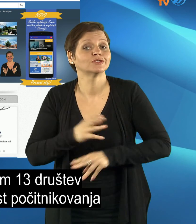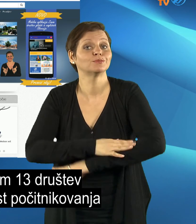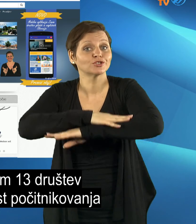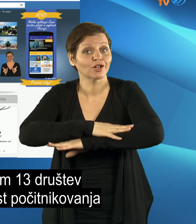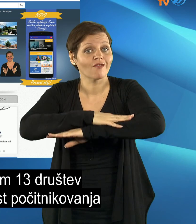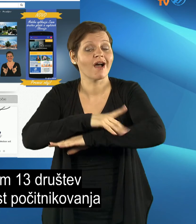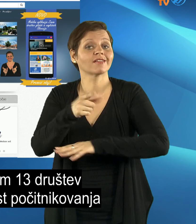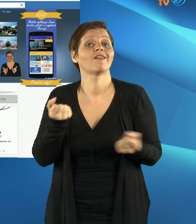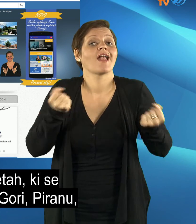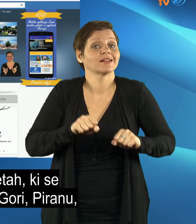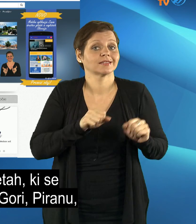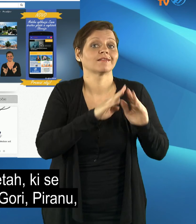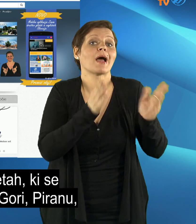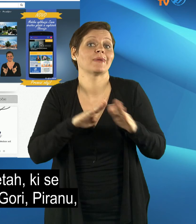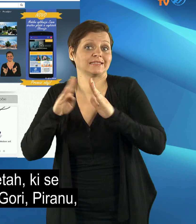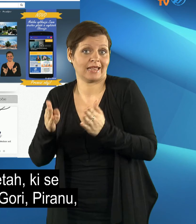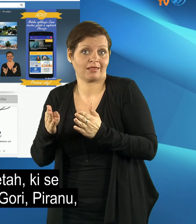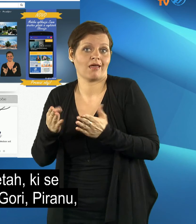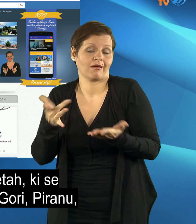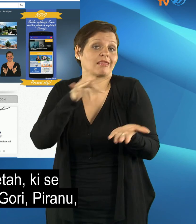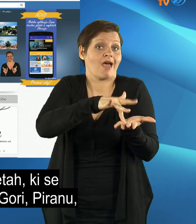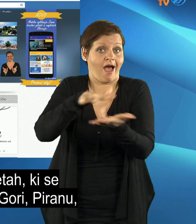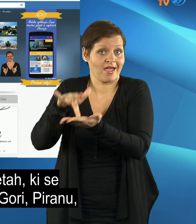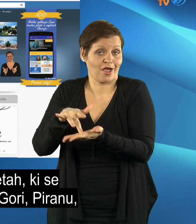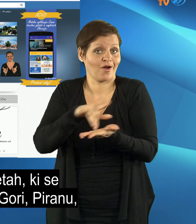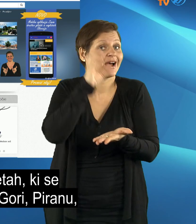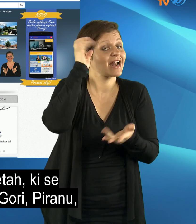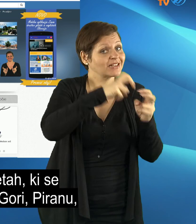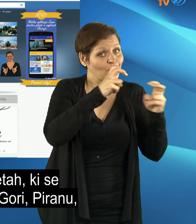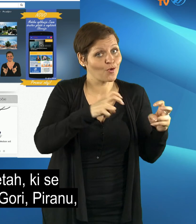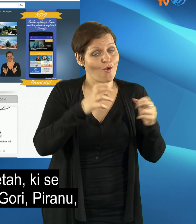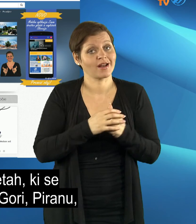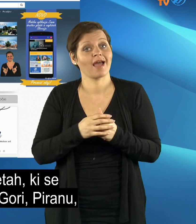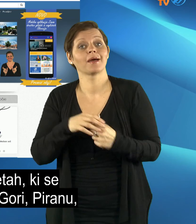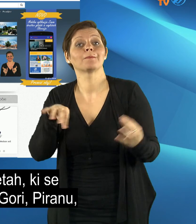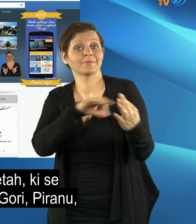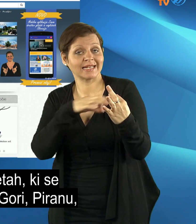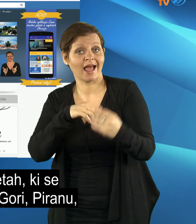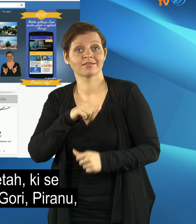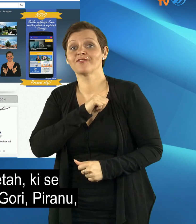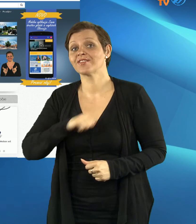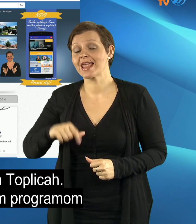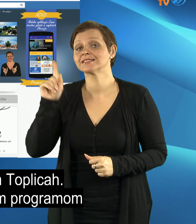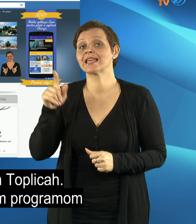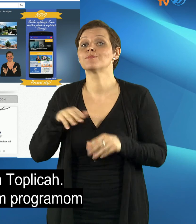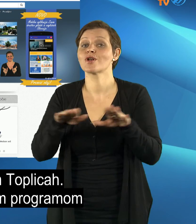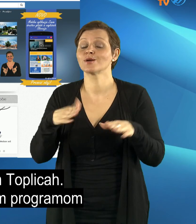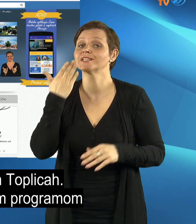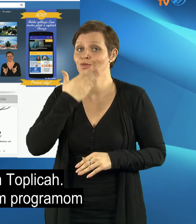Slovenije možnost počitnikovanja v lastnih kapacitetah, ki se nahajajo v Kranjski Gori, Piranu,